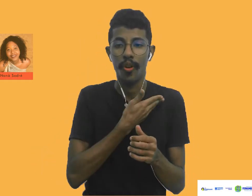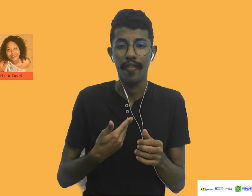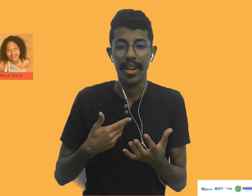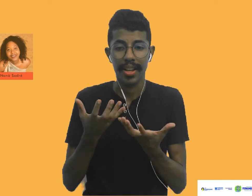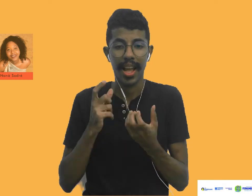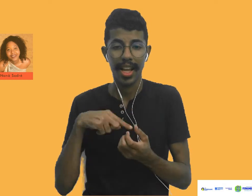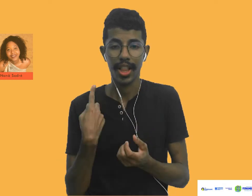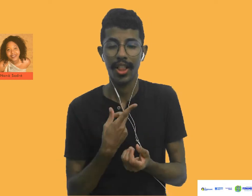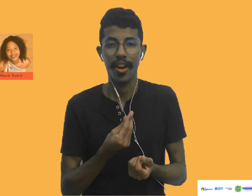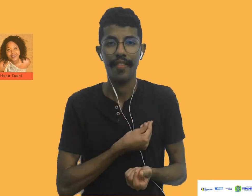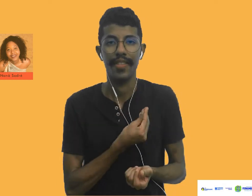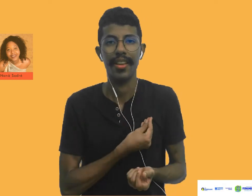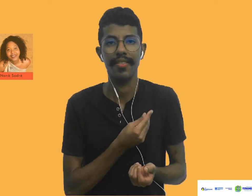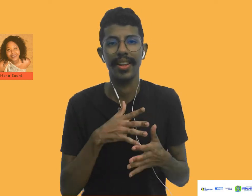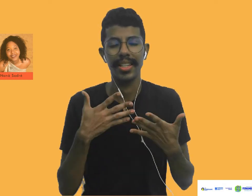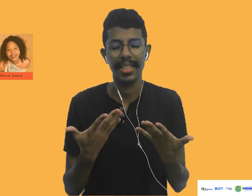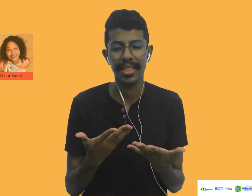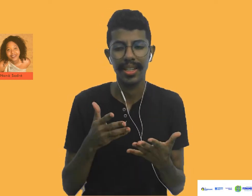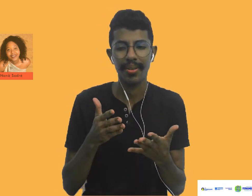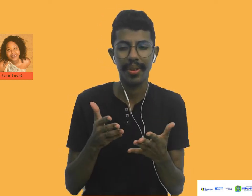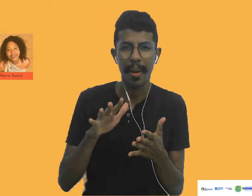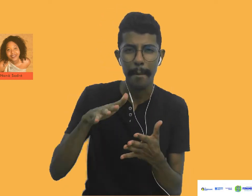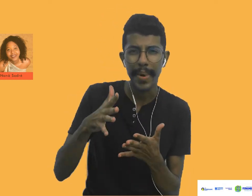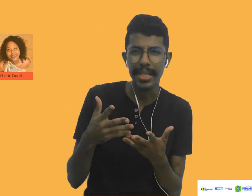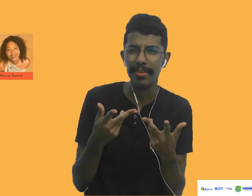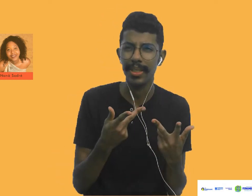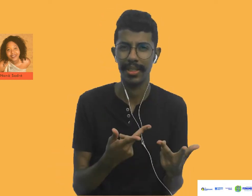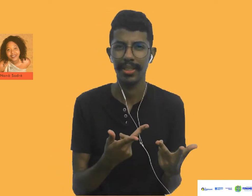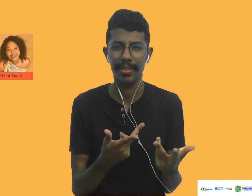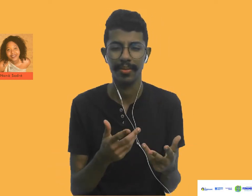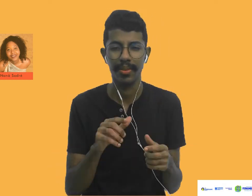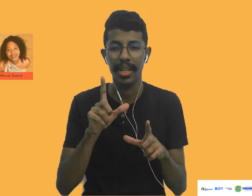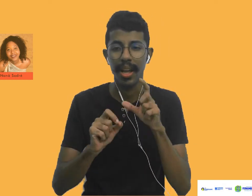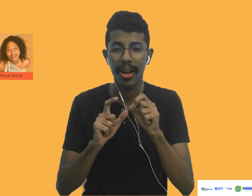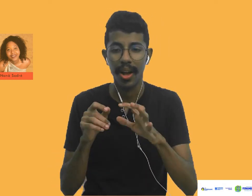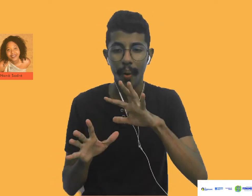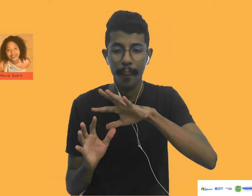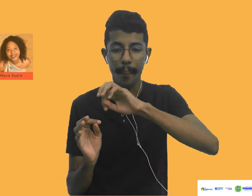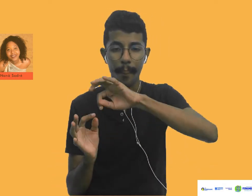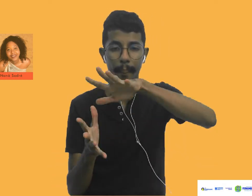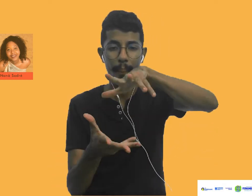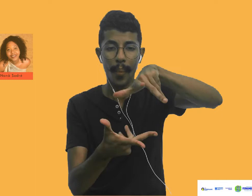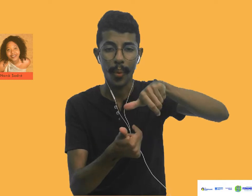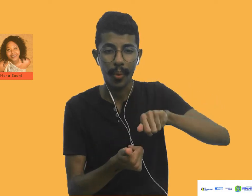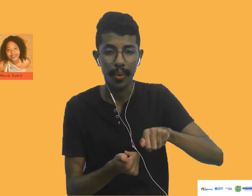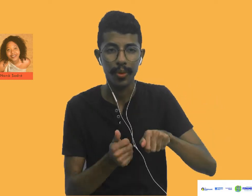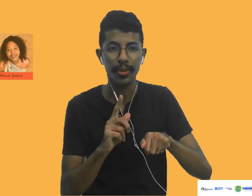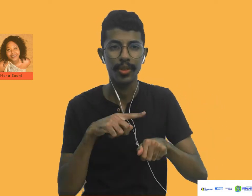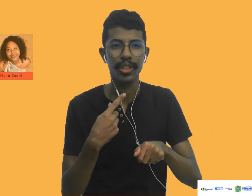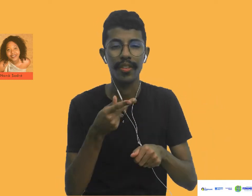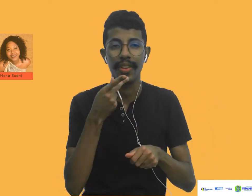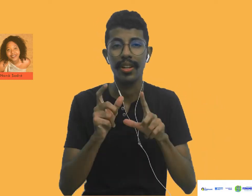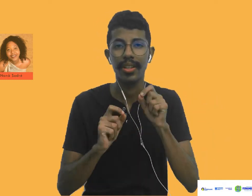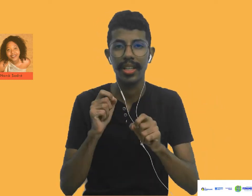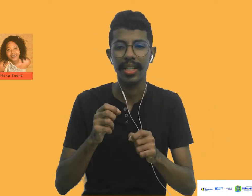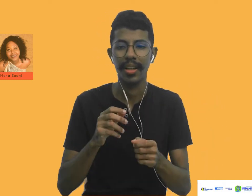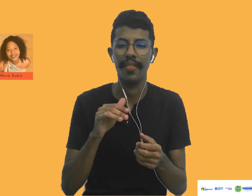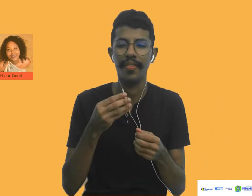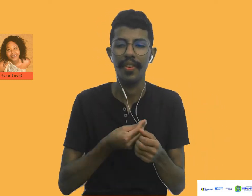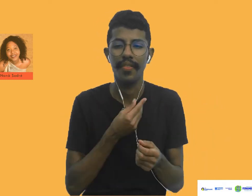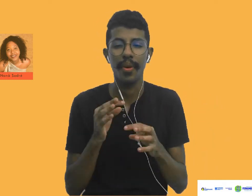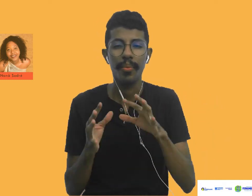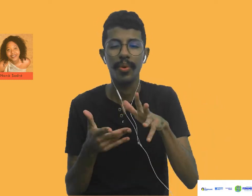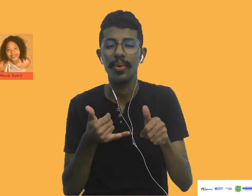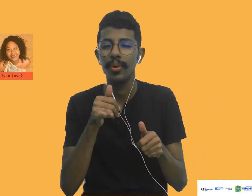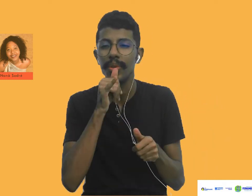né? Querem que a gente viva. Então, é por aí. Que é o mundo que é quando a gente diz não viver esse mundo.